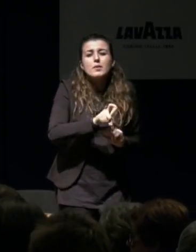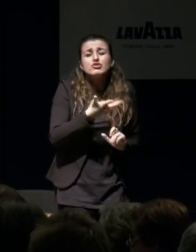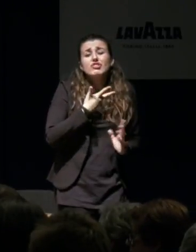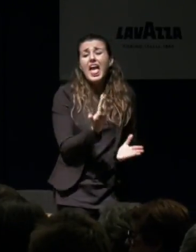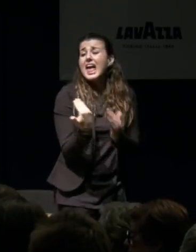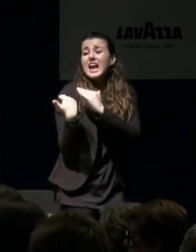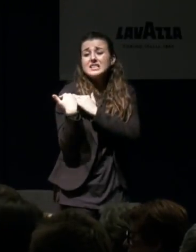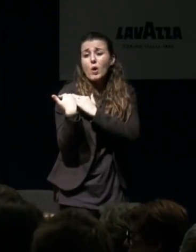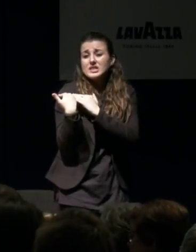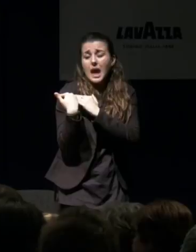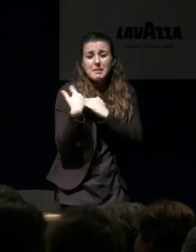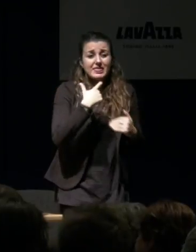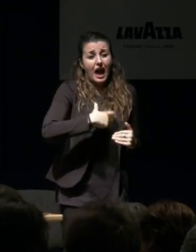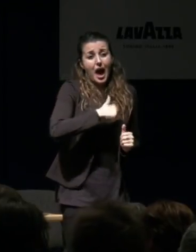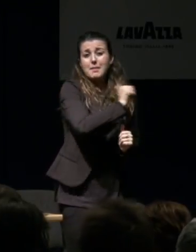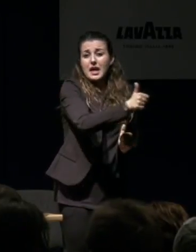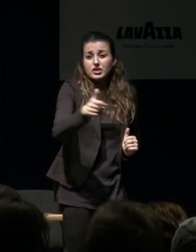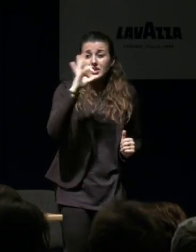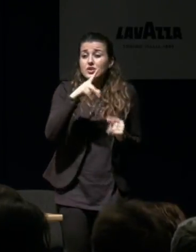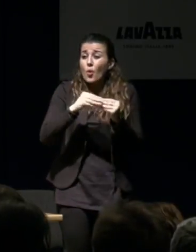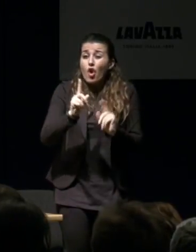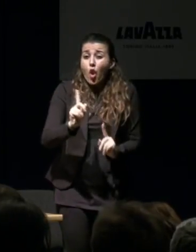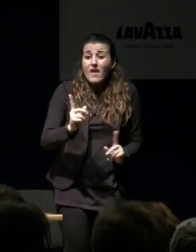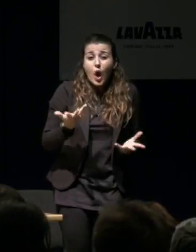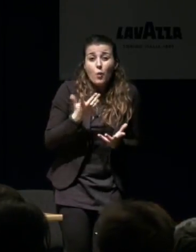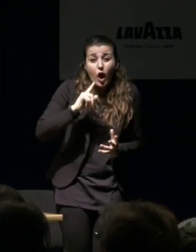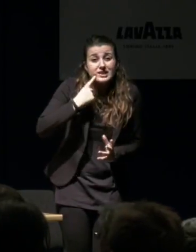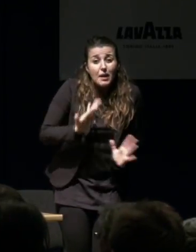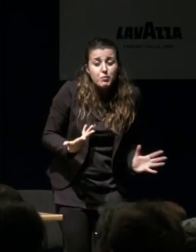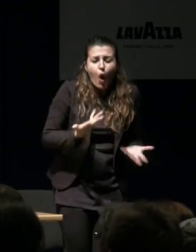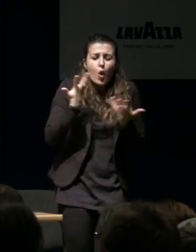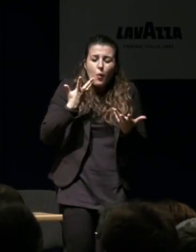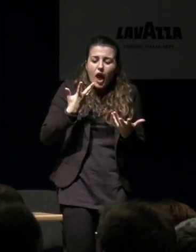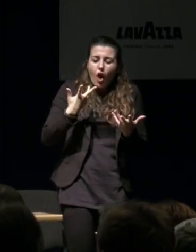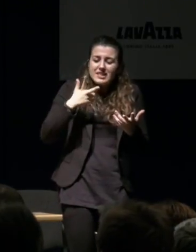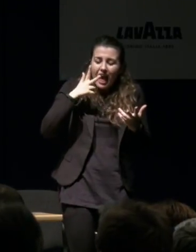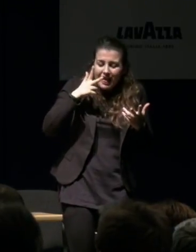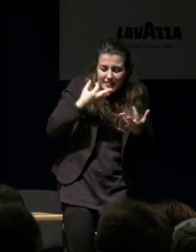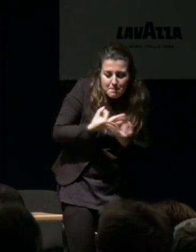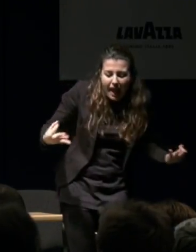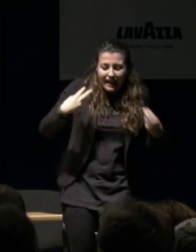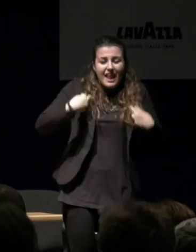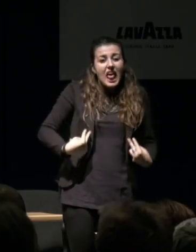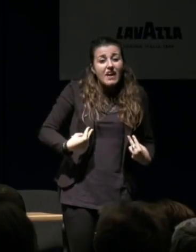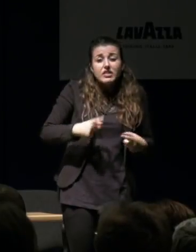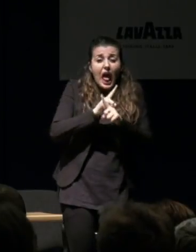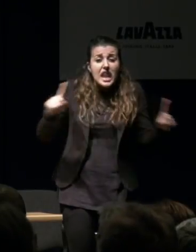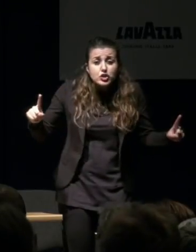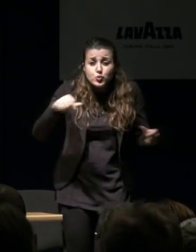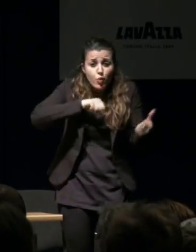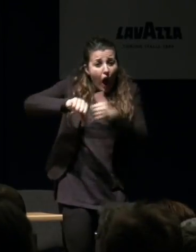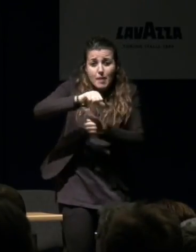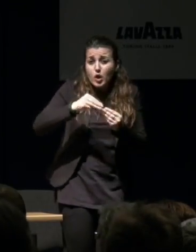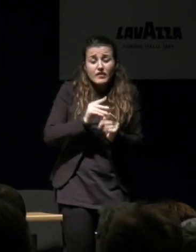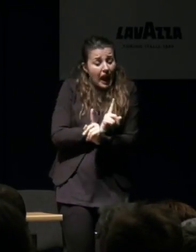responsabilità personale cioè se tu non fai qualcosa di buono di decente nella tua vita nessun altro lo farà al alto